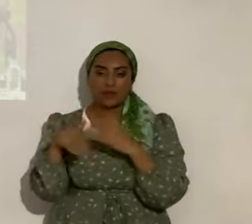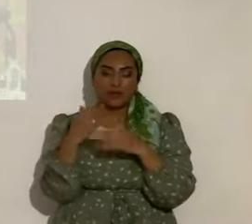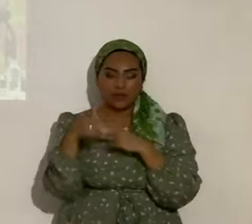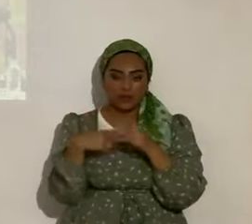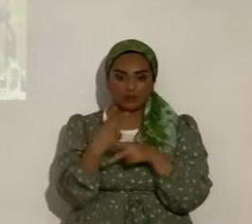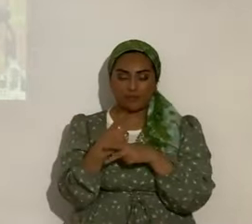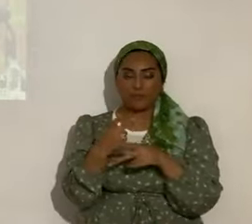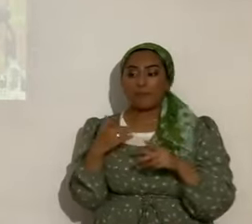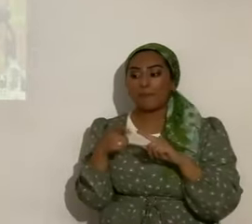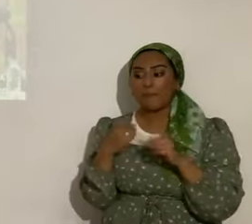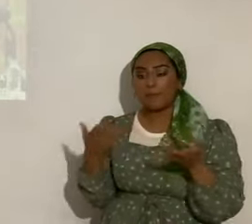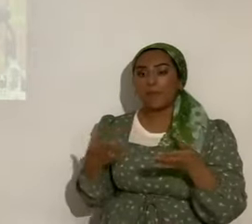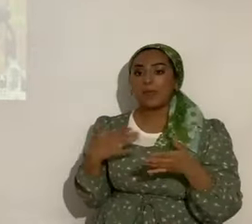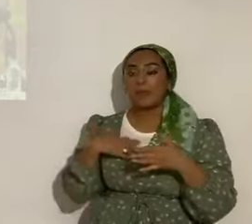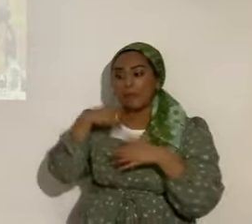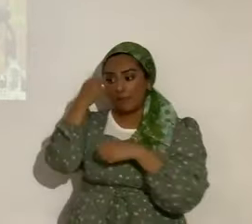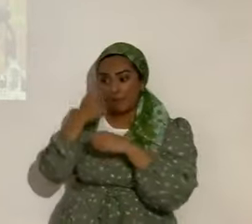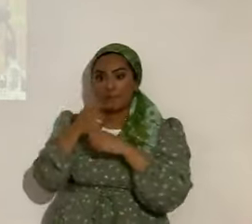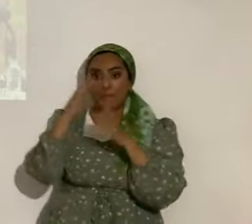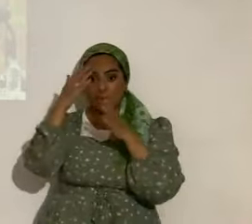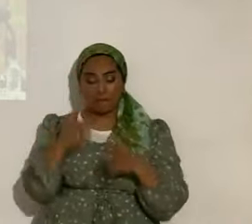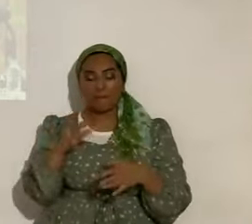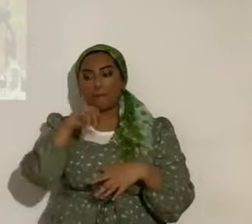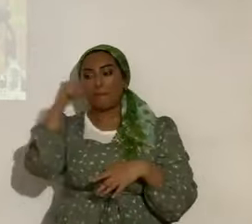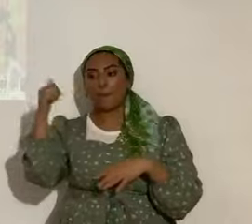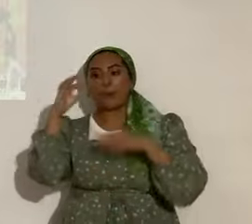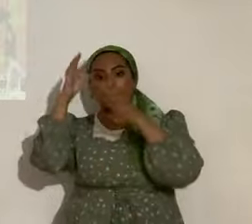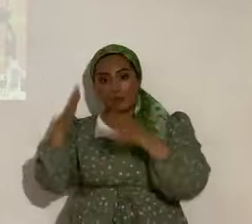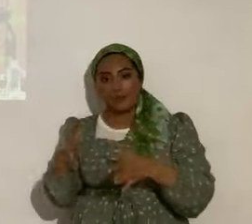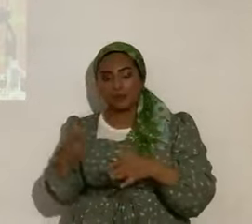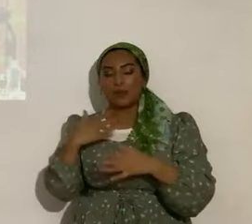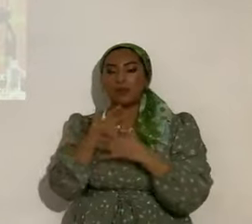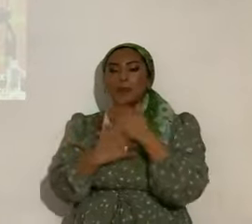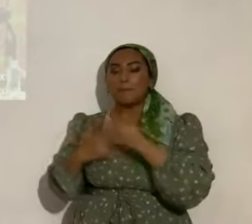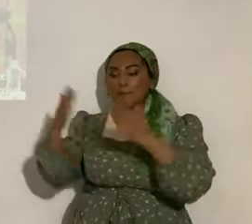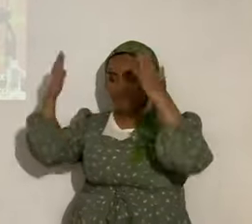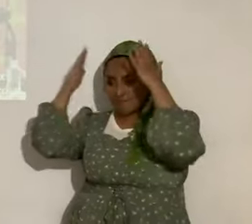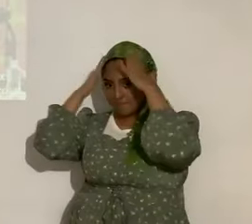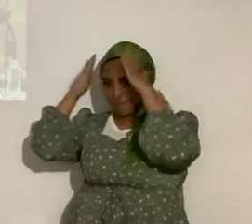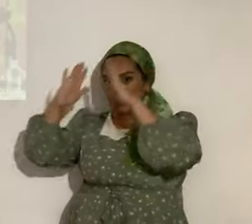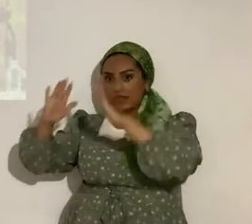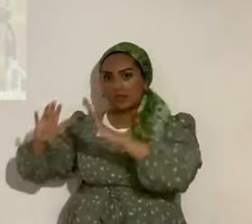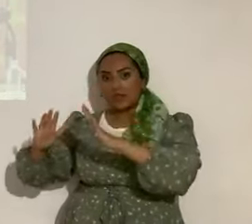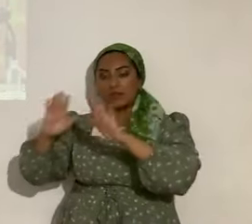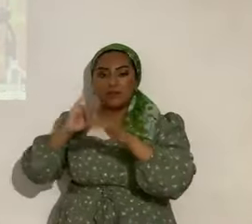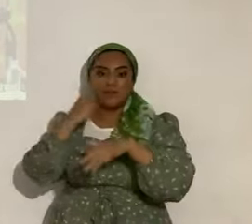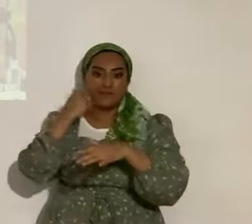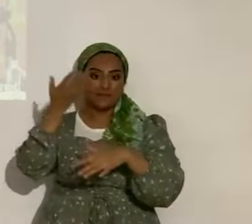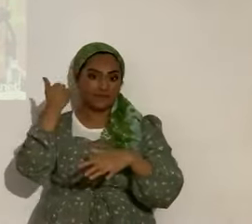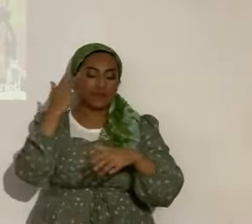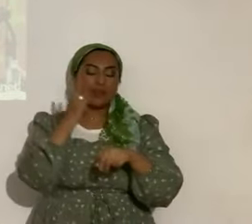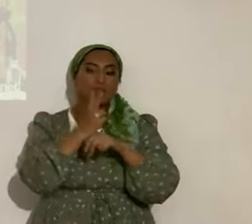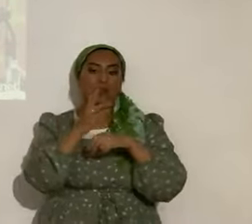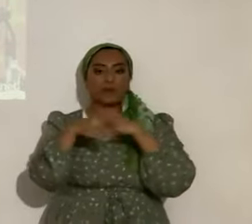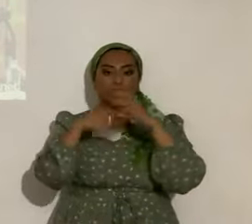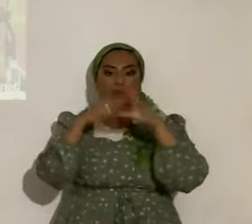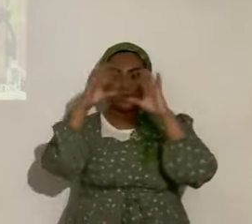en este caso, cuando están hermanos y los ancianos y otros roín, bueno, les impongo las manos, como en Shavuot y como lo hicimos para la mano aquella